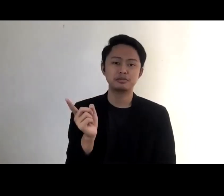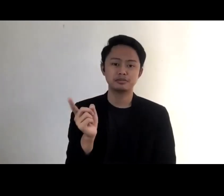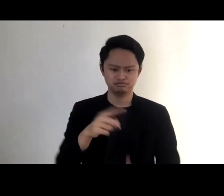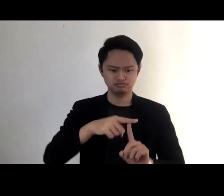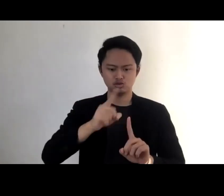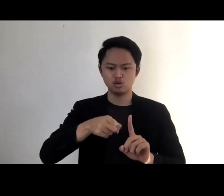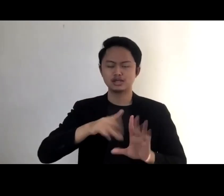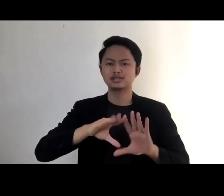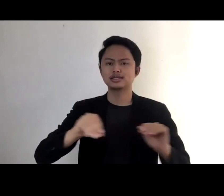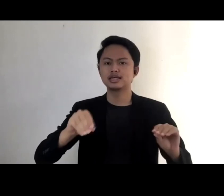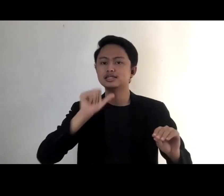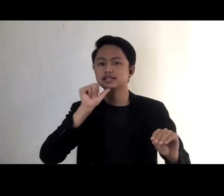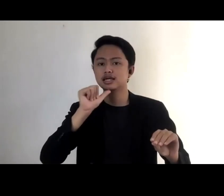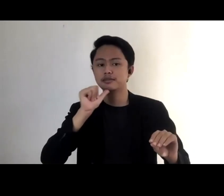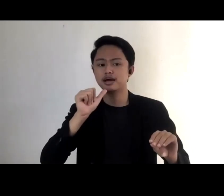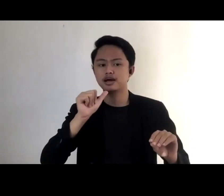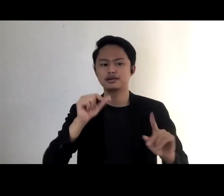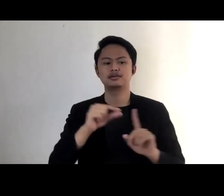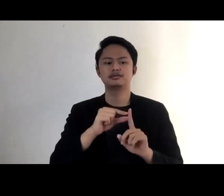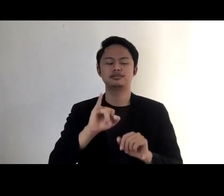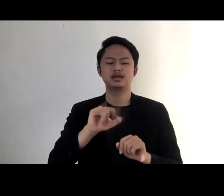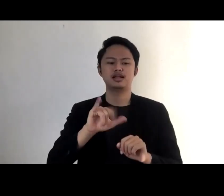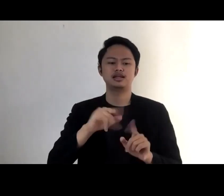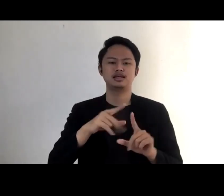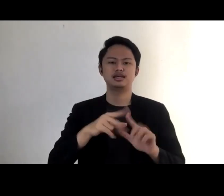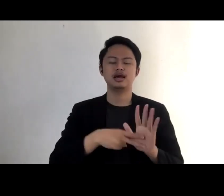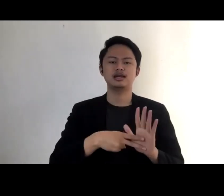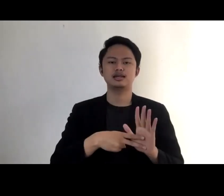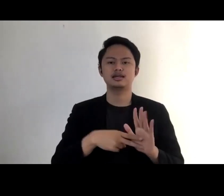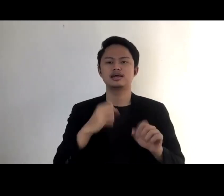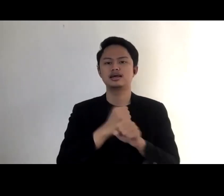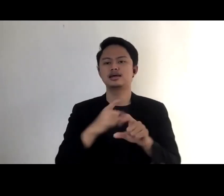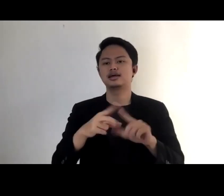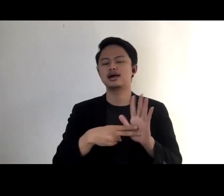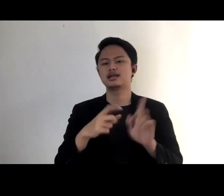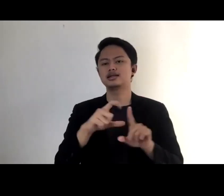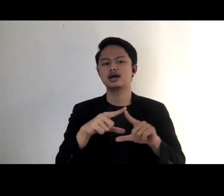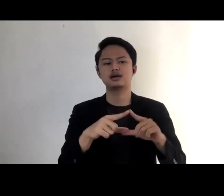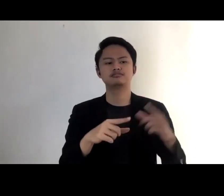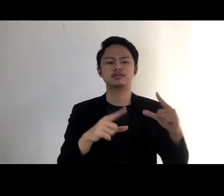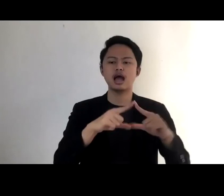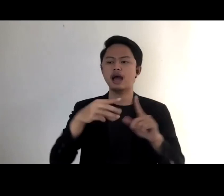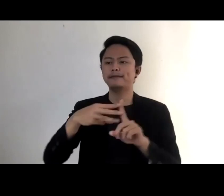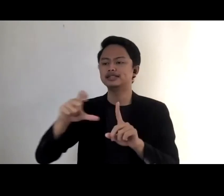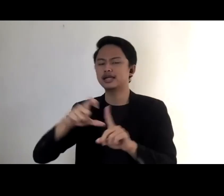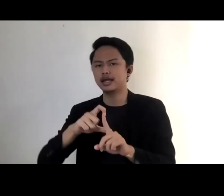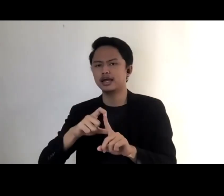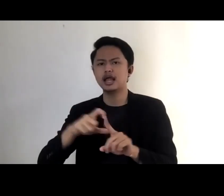Penugasannya diberikan dalam bentuk pilihan ganda. Yang mengerjakan orang tuanya, ya jelas nilainya